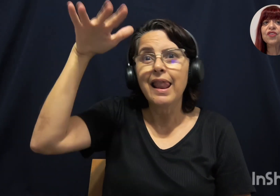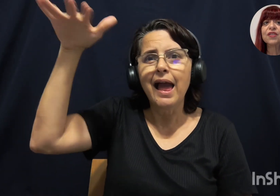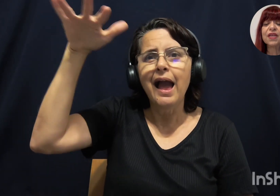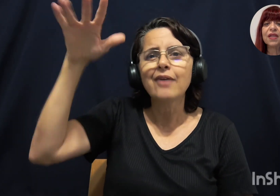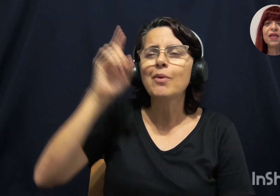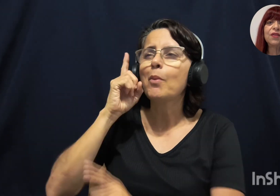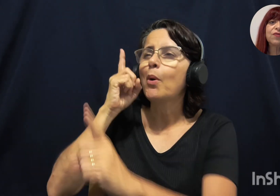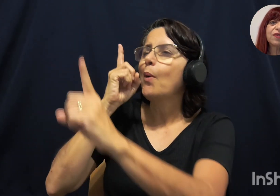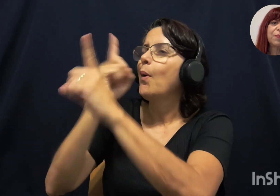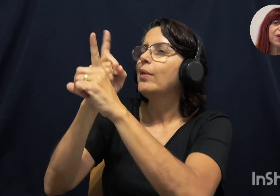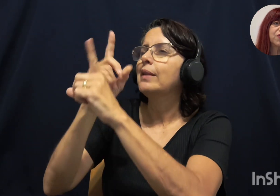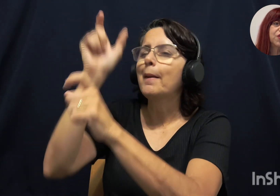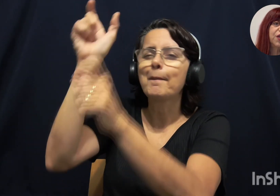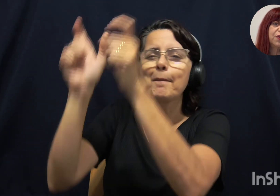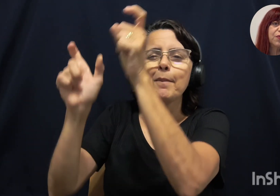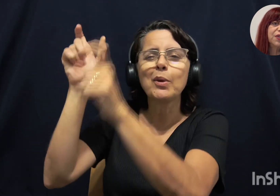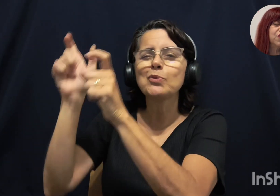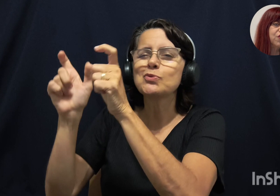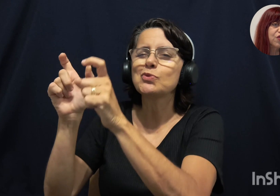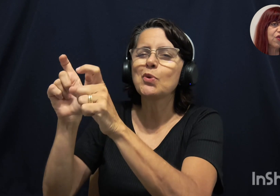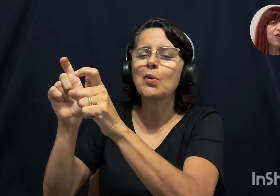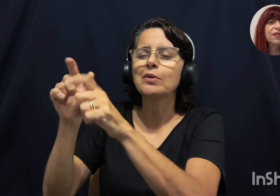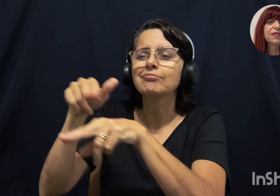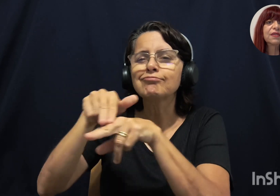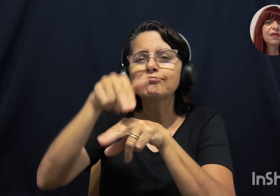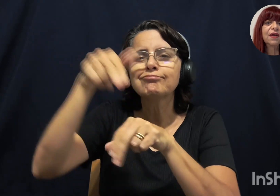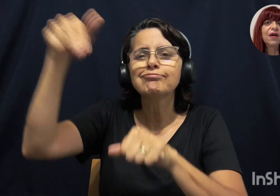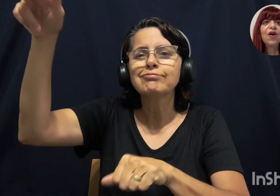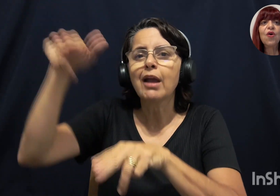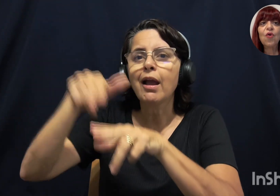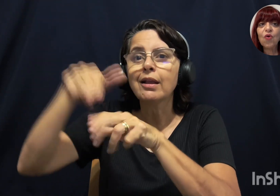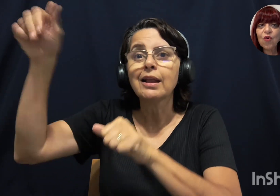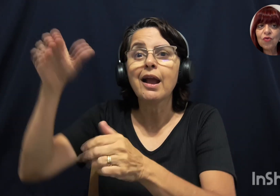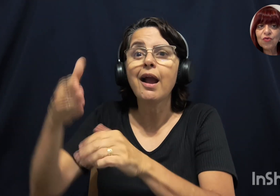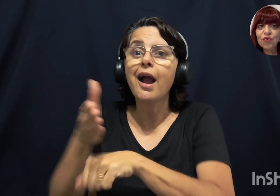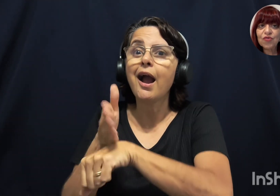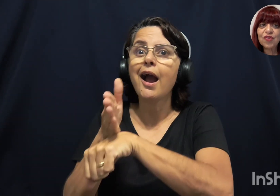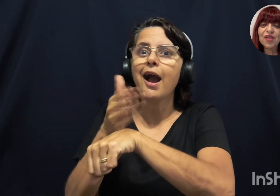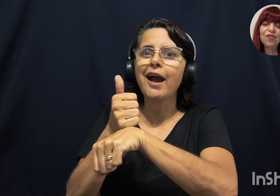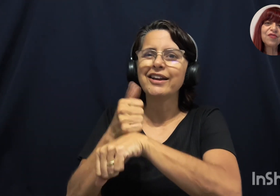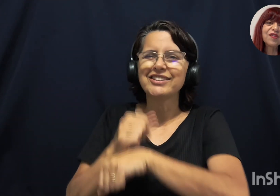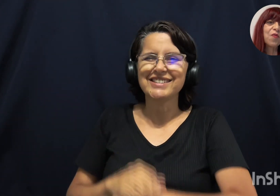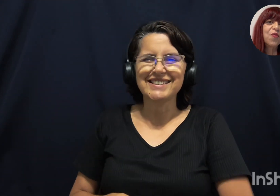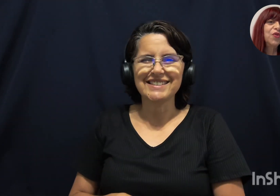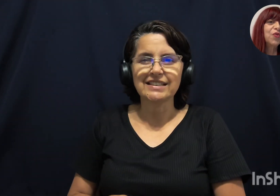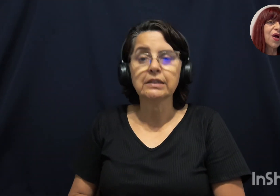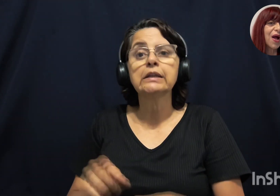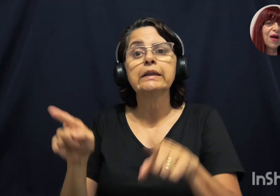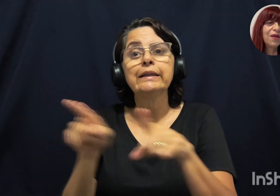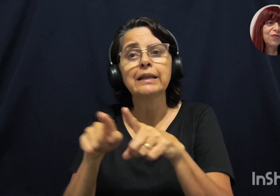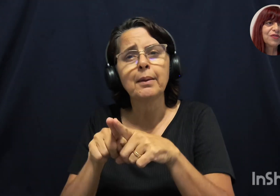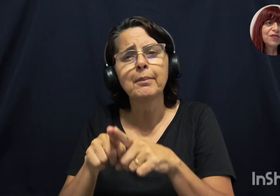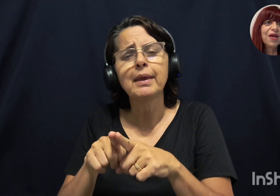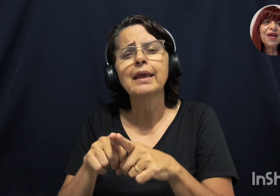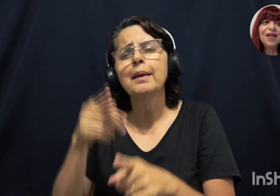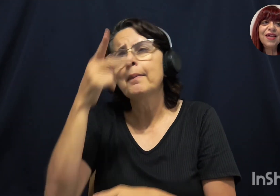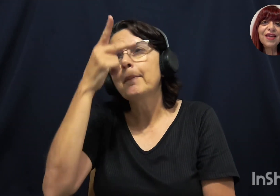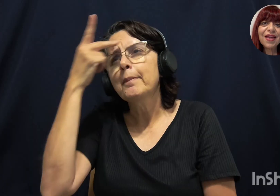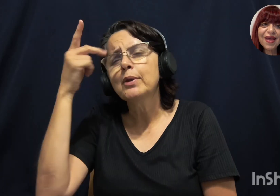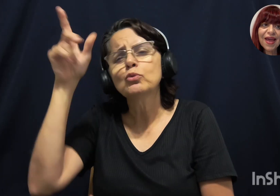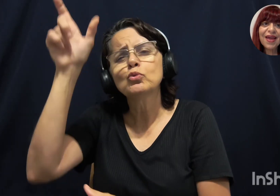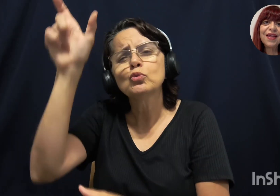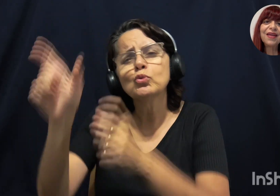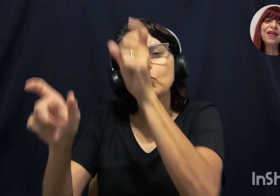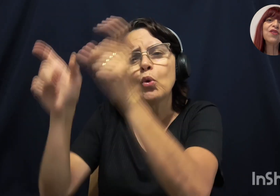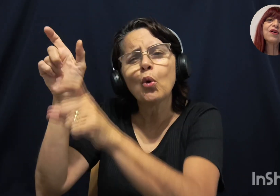Reencontraremos entes queridos que partiram antes de nós, outros que nos são muito caros e